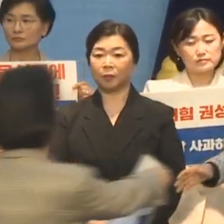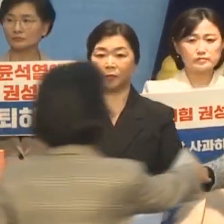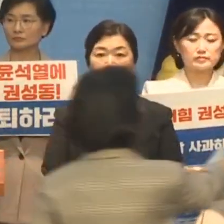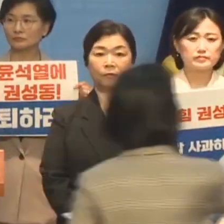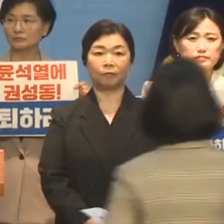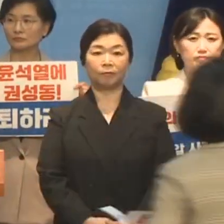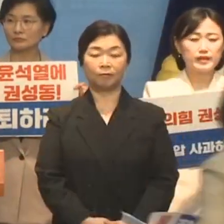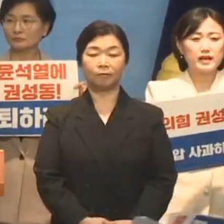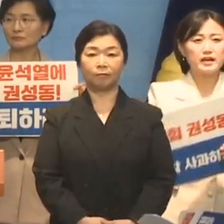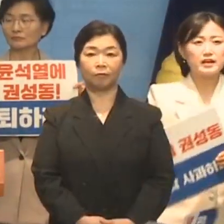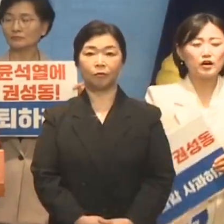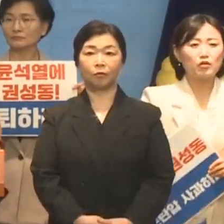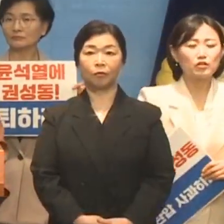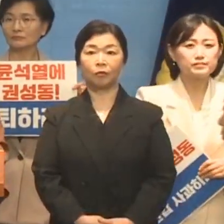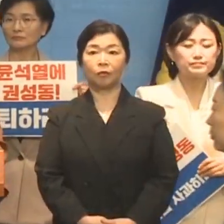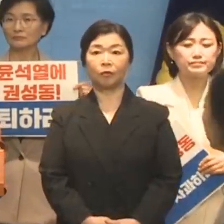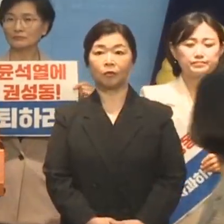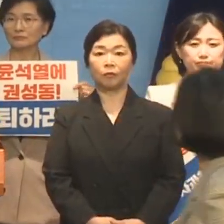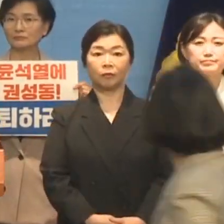든든합니다.